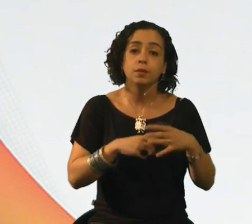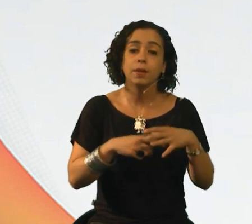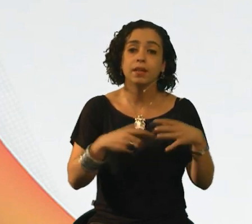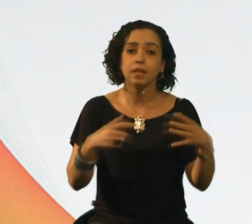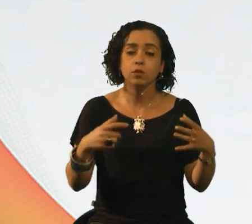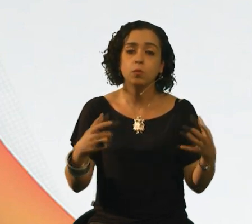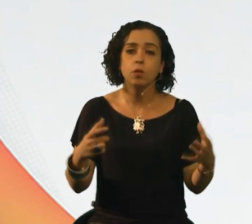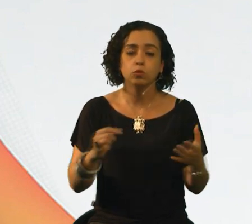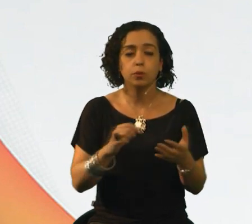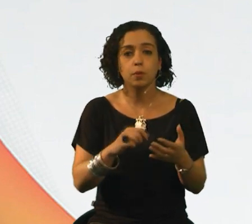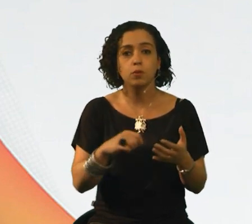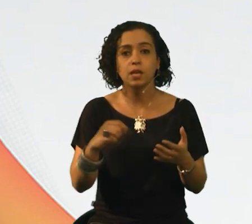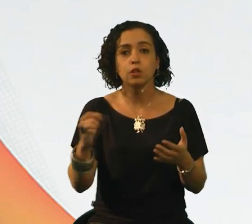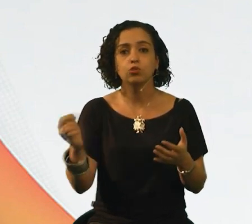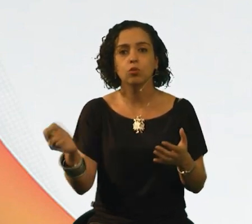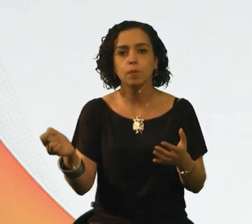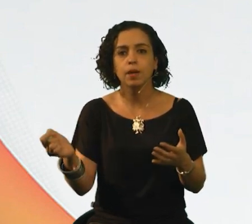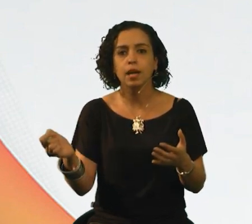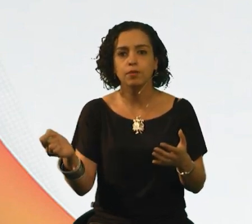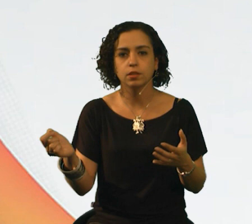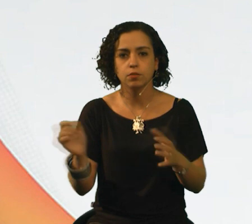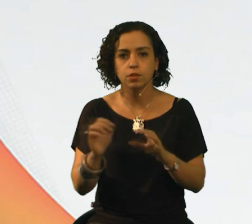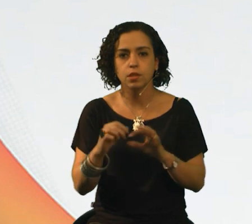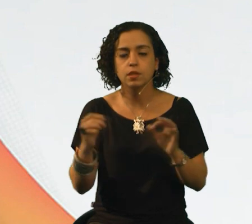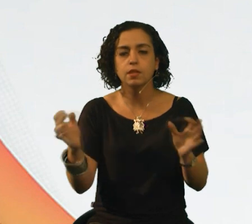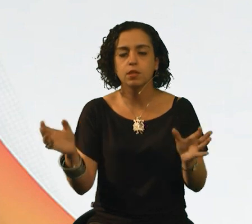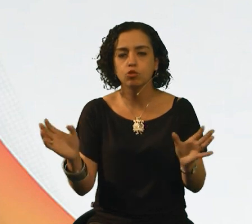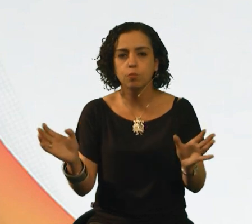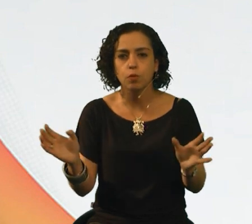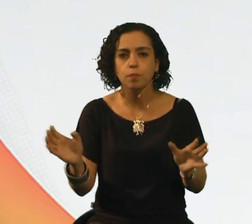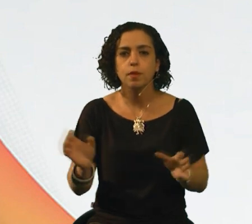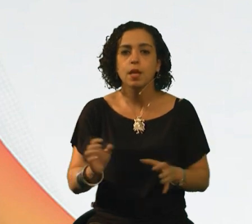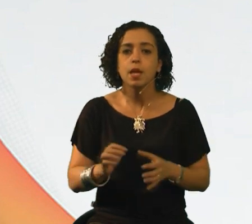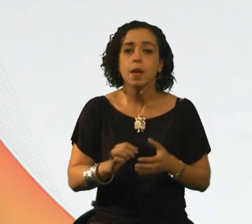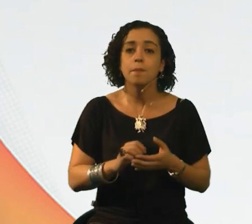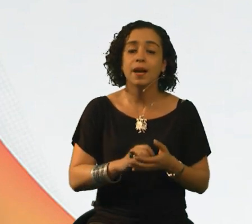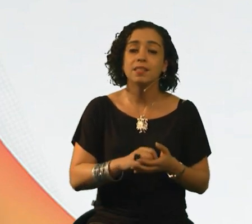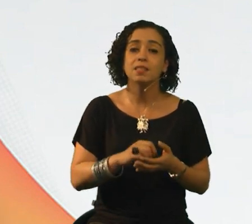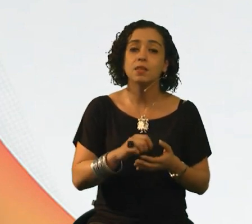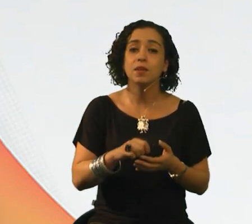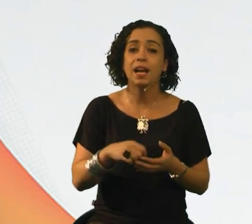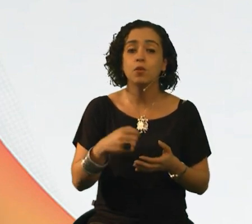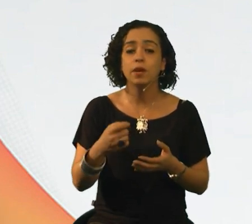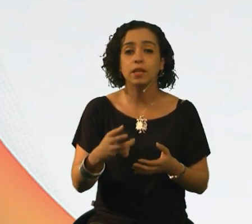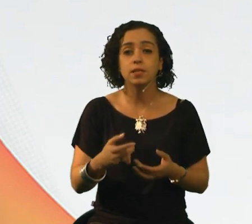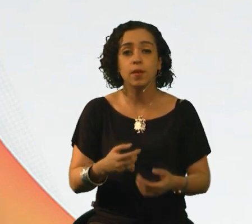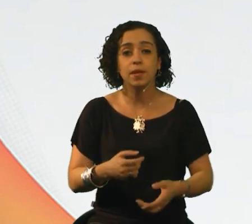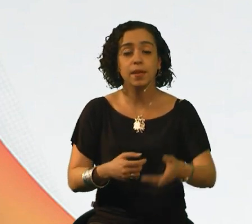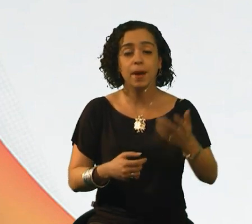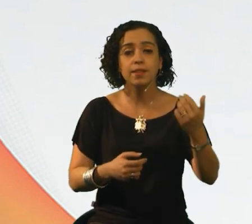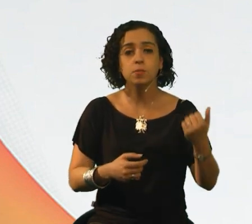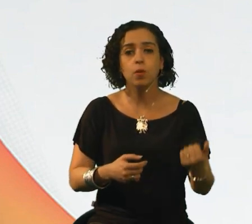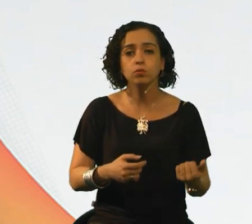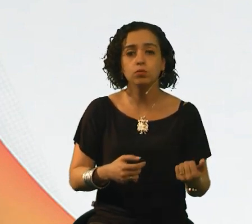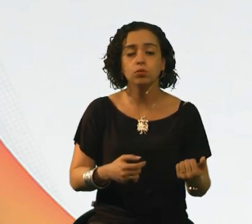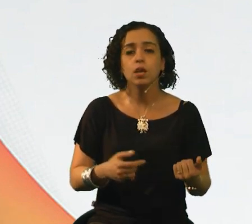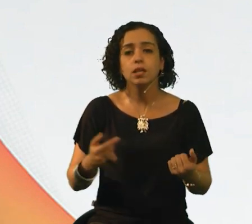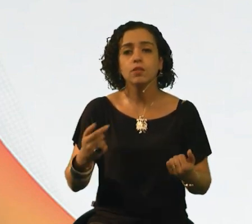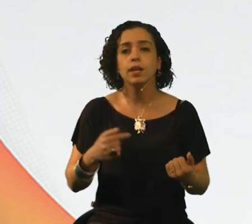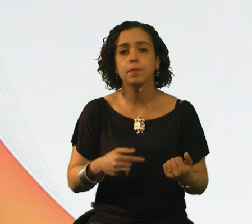e perdendo ponto, porque encaixou uma palavra que você esqueceu de pôr, mas se ficar incoerente, você vai perder mais pontos, o que que vale